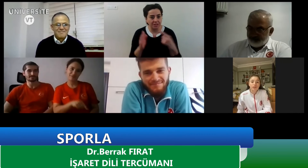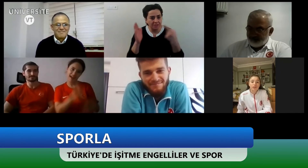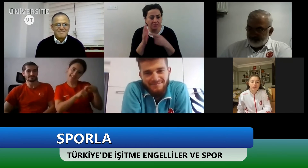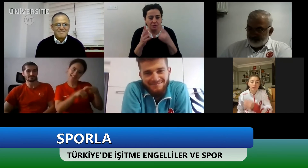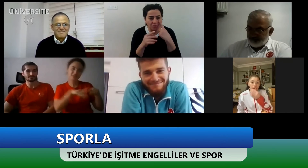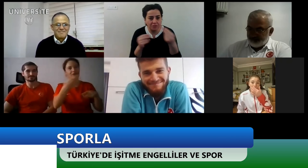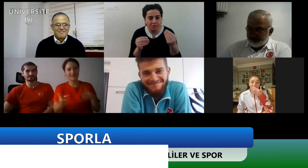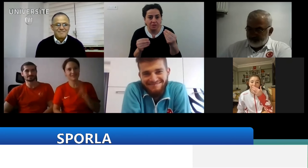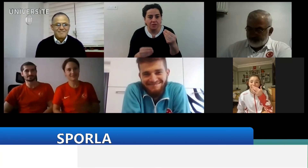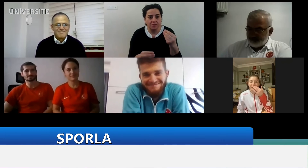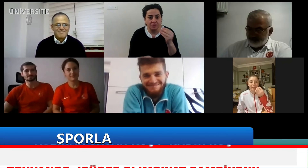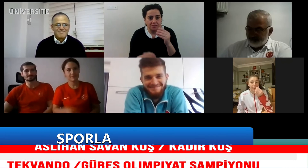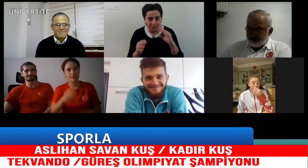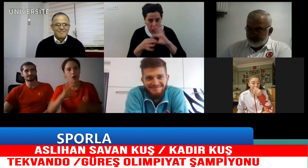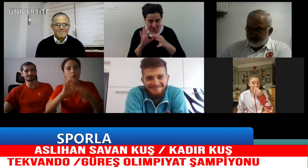benim